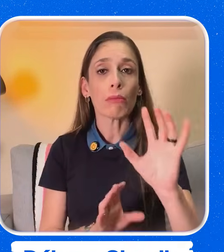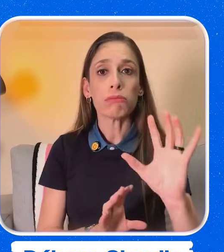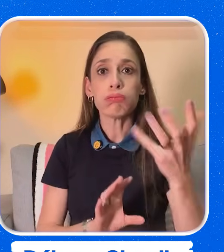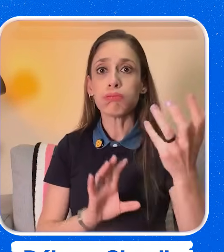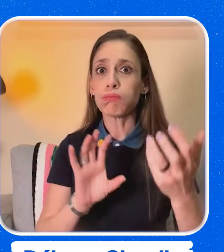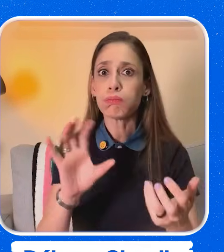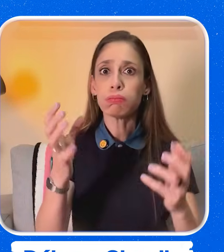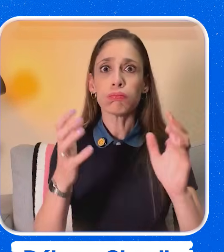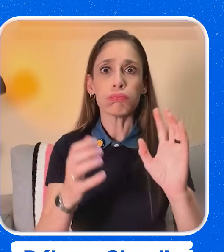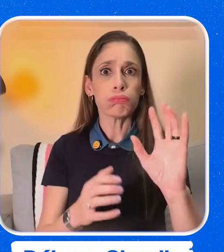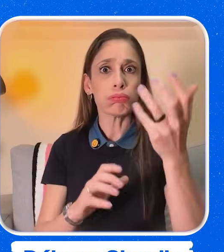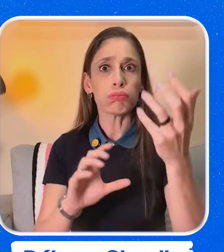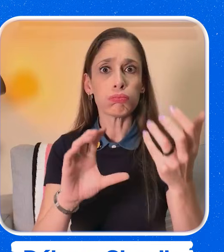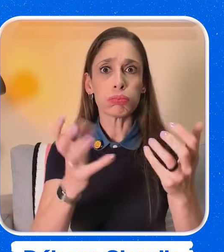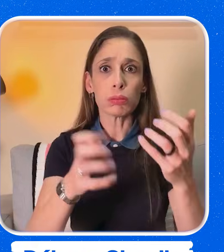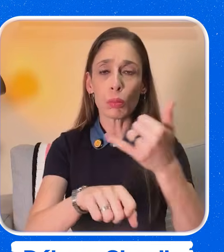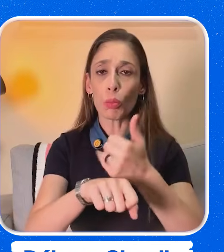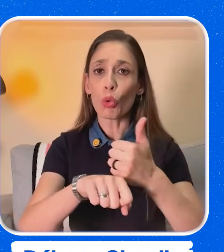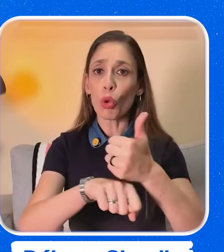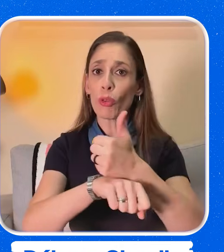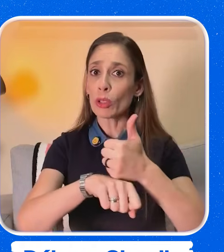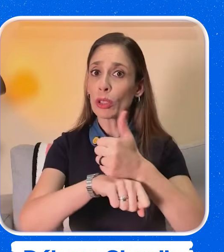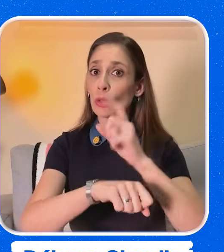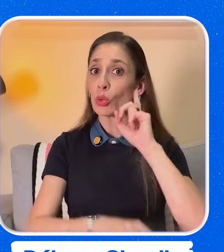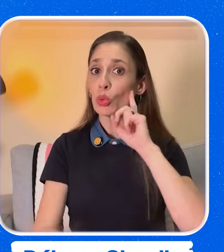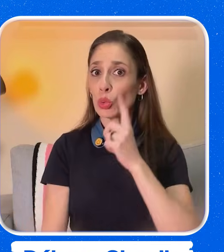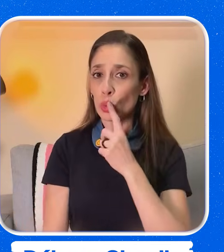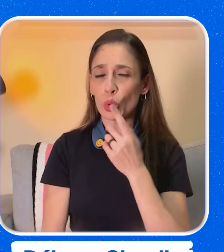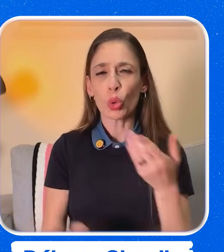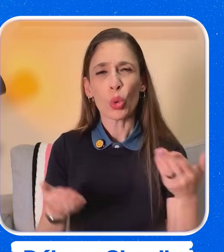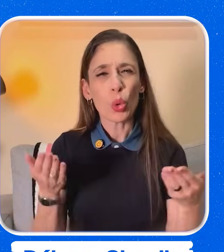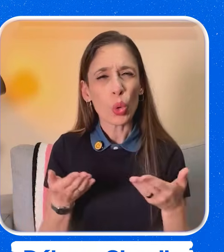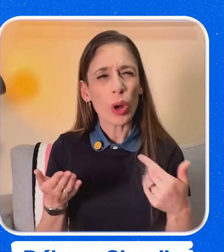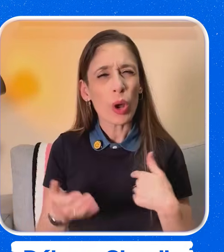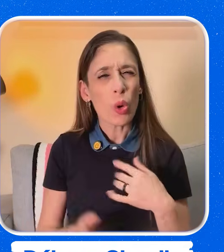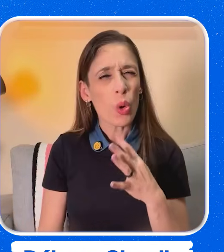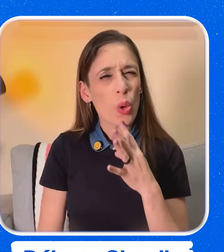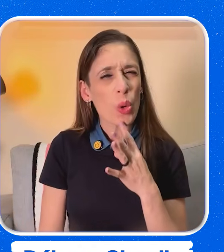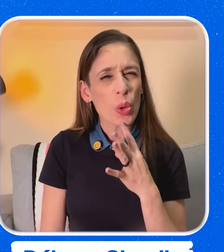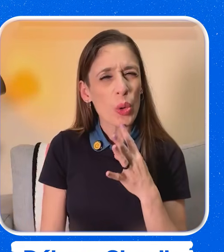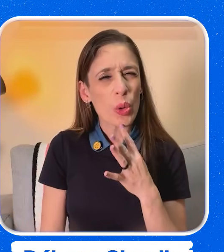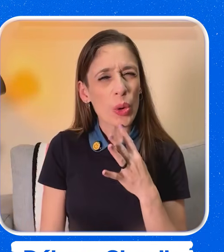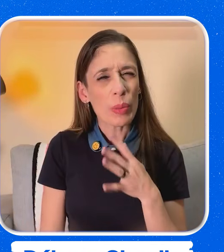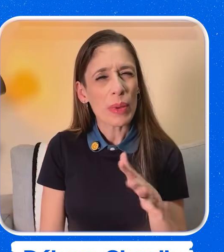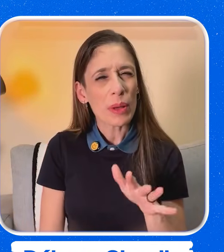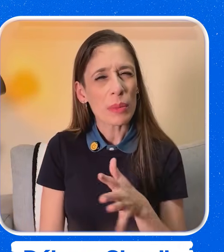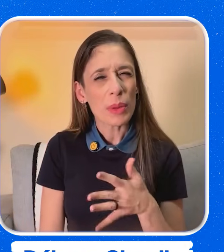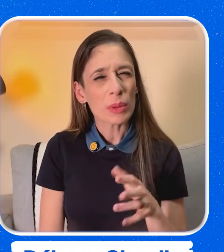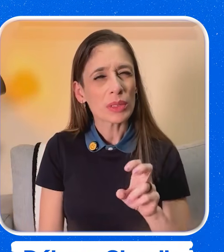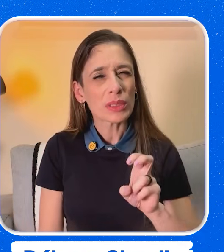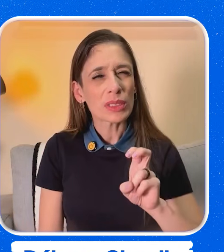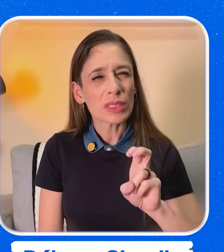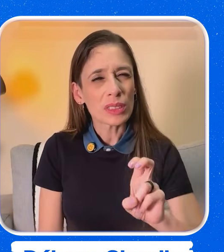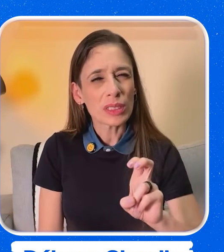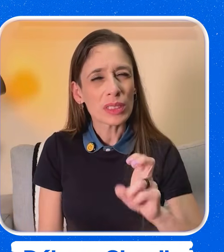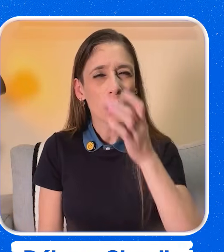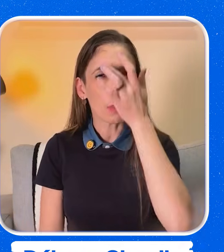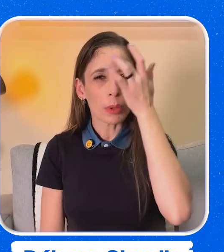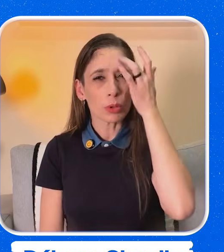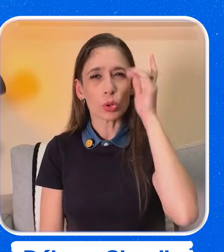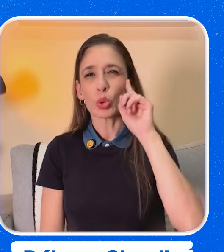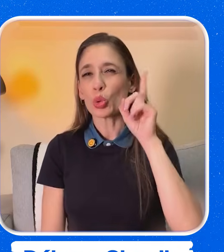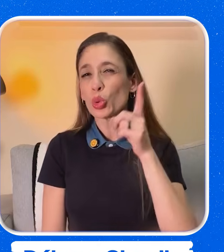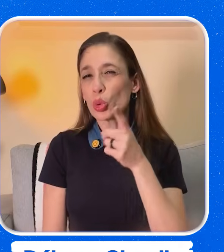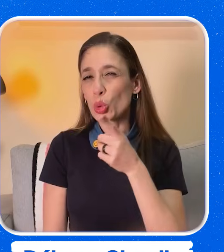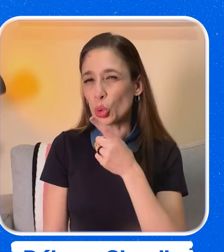também, né? Hoje eu conheço umas 5 pessoas surdas que tatuam,